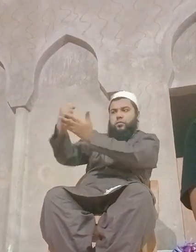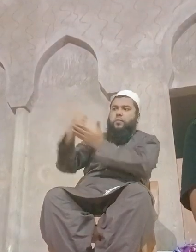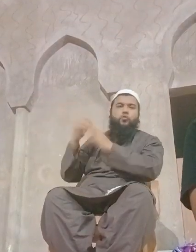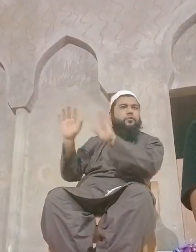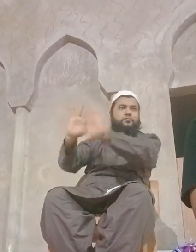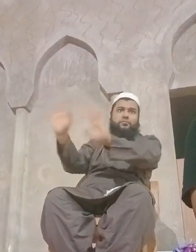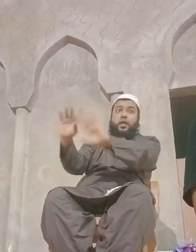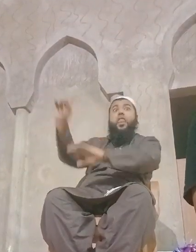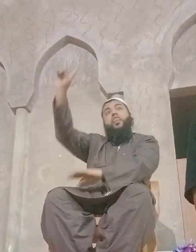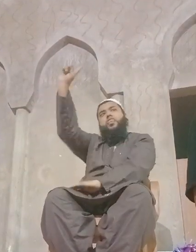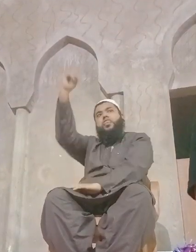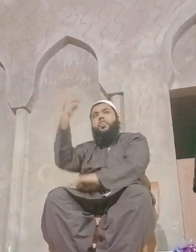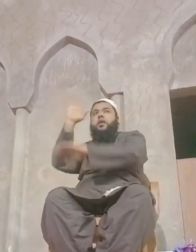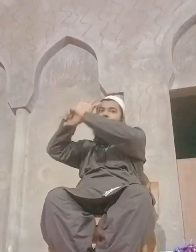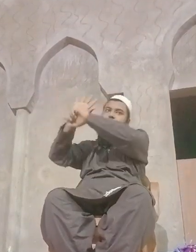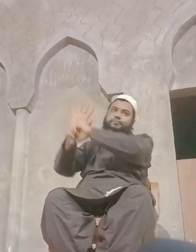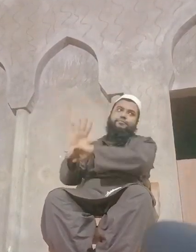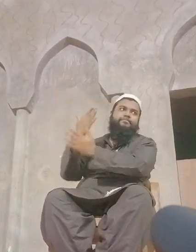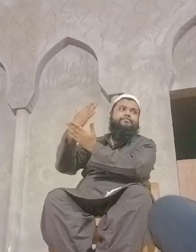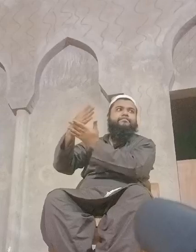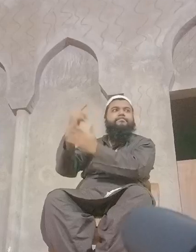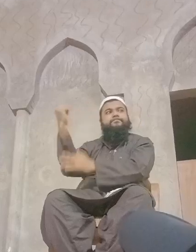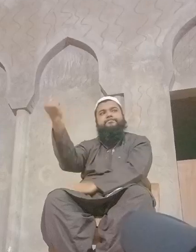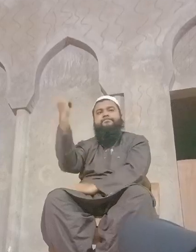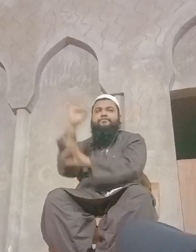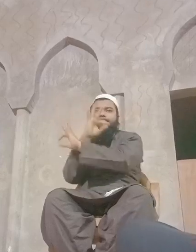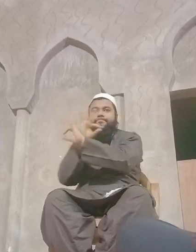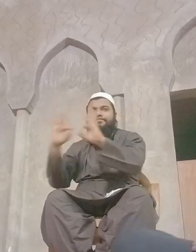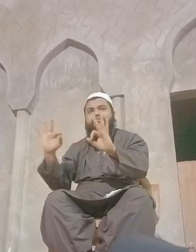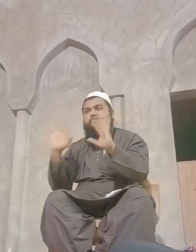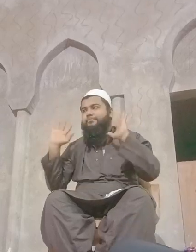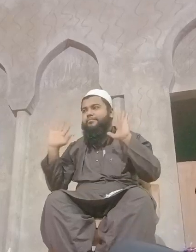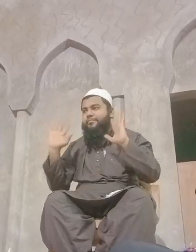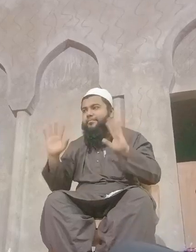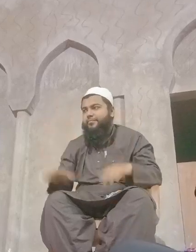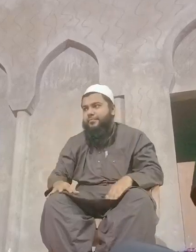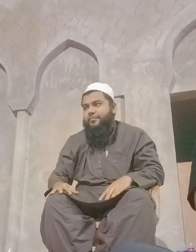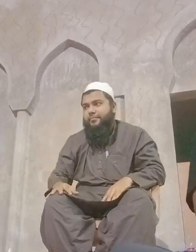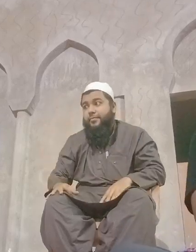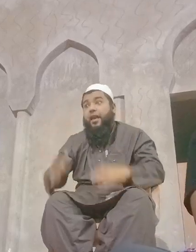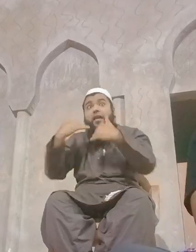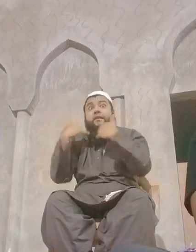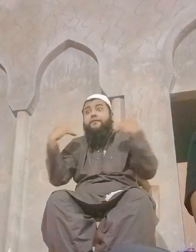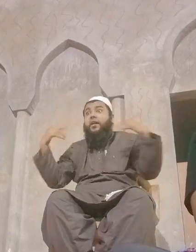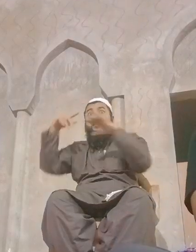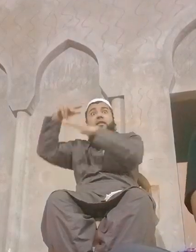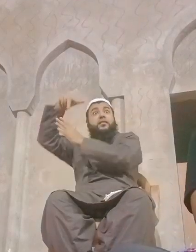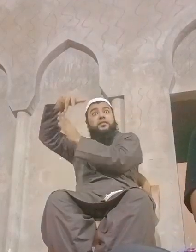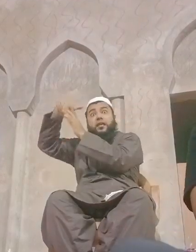জিবরিল আমিন আলাইহিস সালাতু ওয়াস সালাম বলছেন, ইব্রাহিম আমরা তো অনুমতি নিয়ে এসেছি, কিন্তু আল্লাহ পাক আমাদেরকে